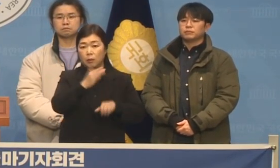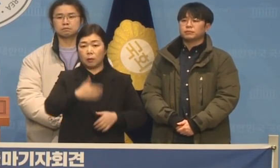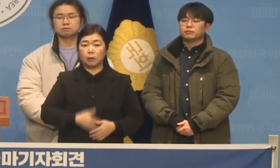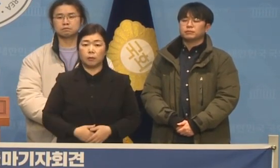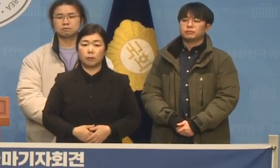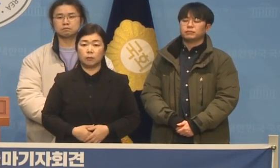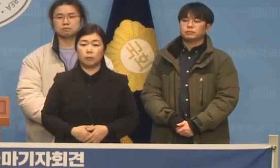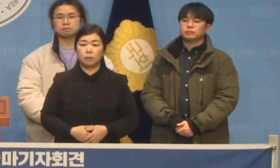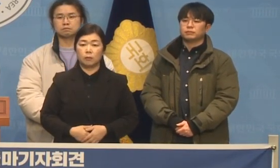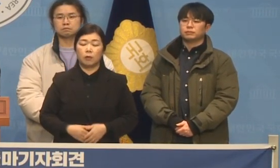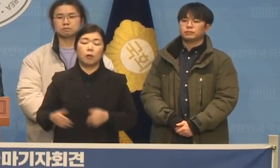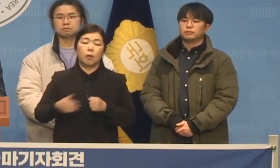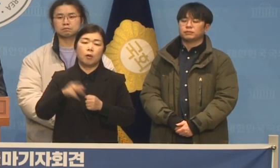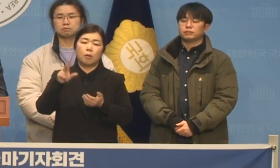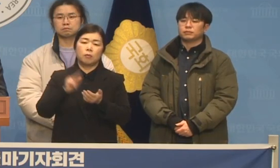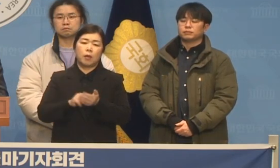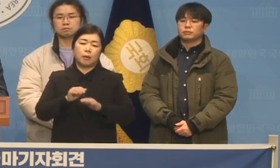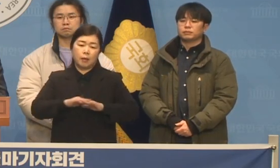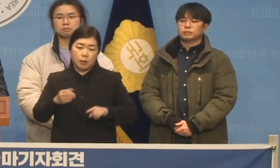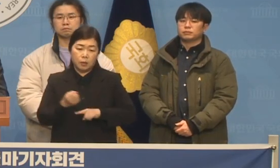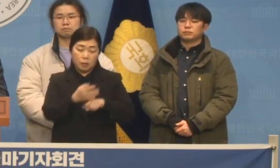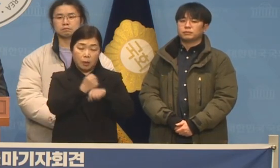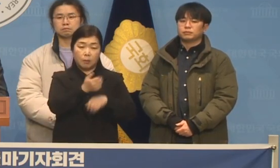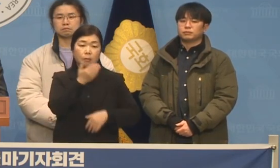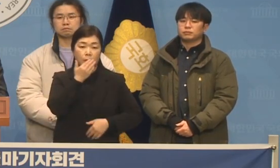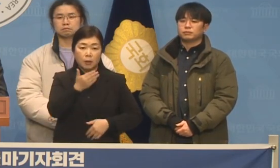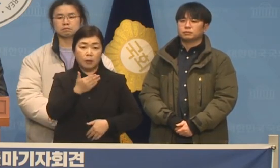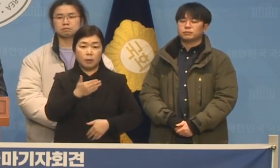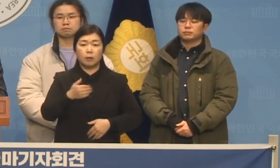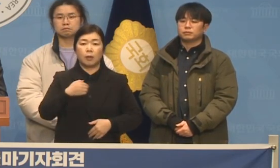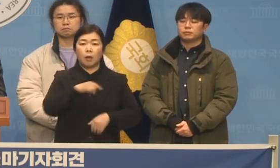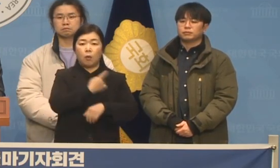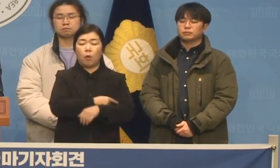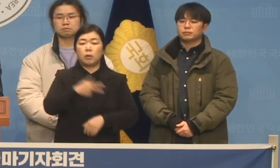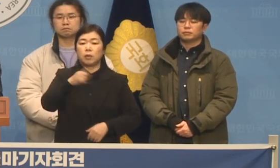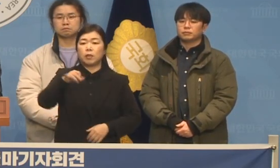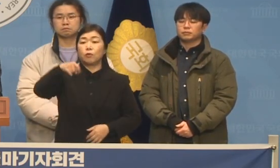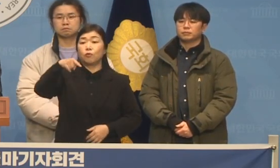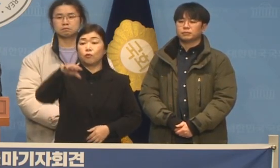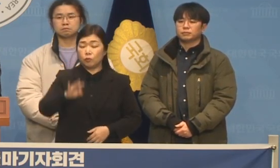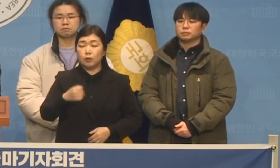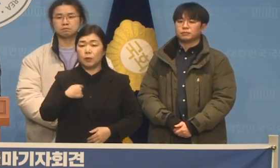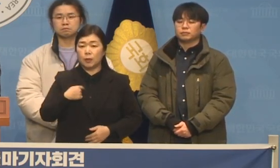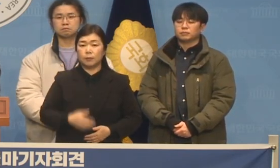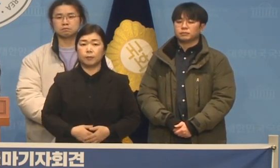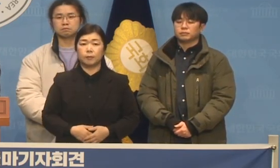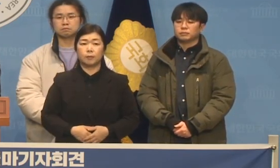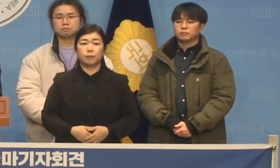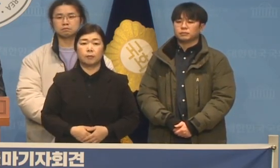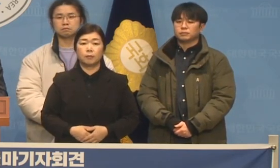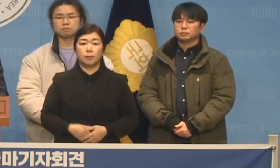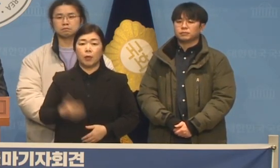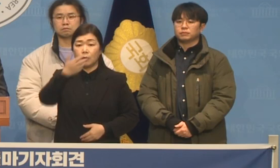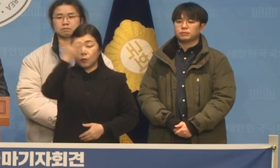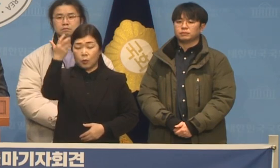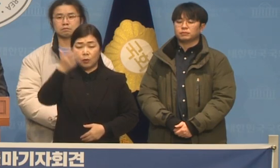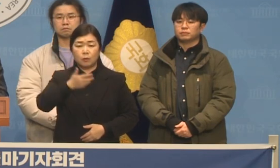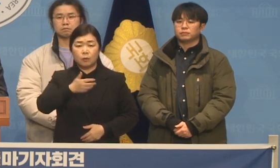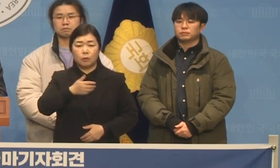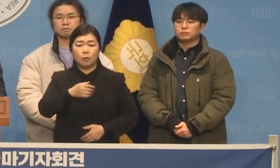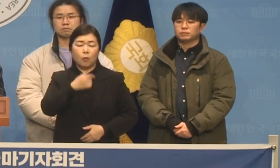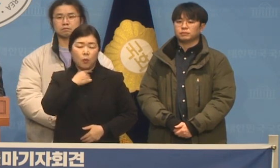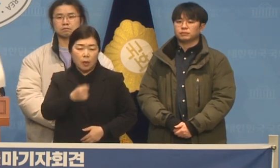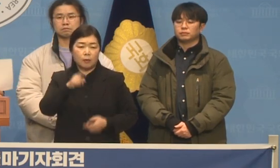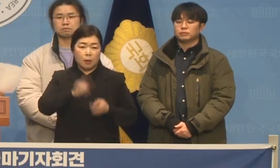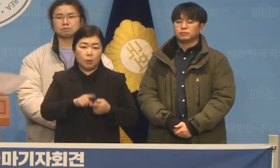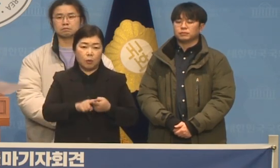이끌겠습니다. 청년이 지지하고 함께해온 저 권지웅이어야말로 바로 청년이 꿈꾸는 정치를 실현하고